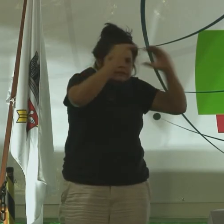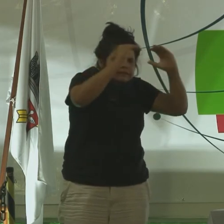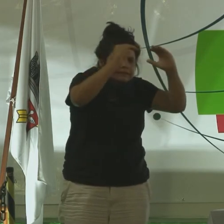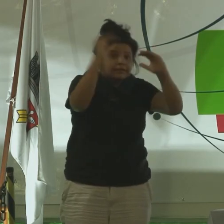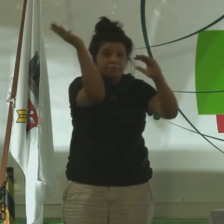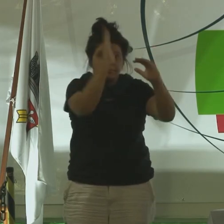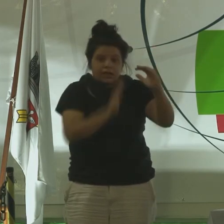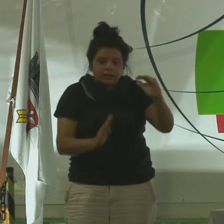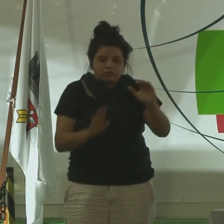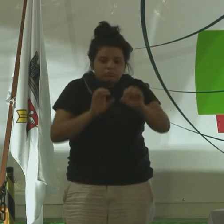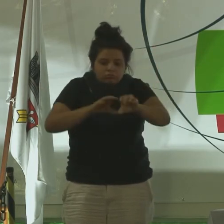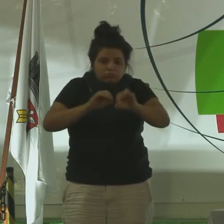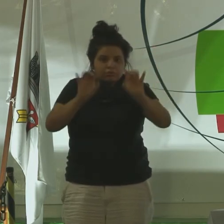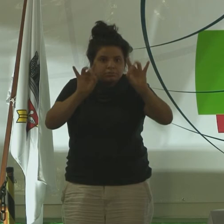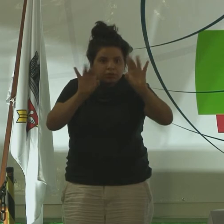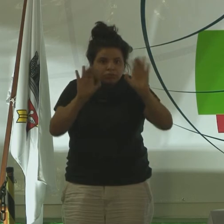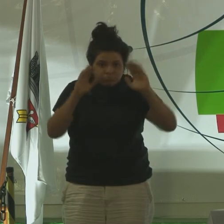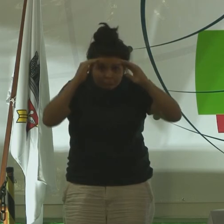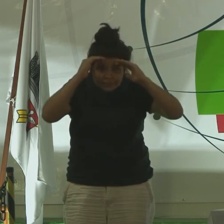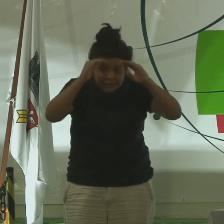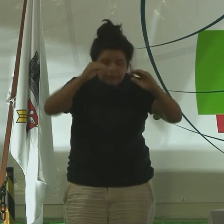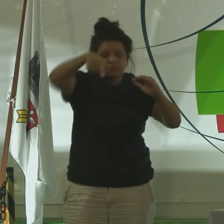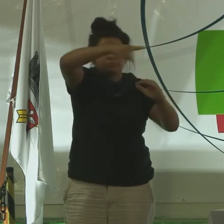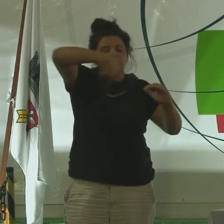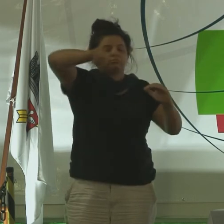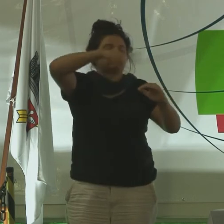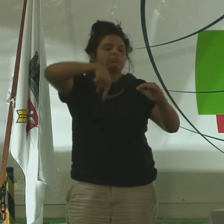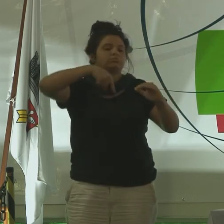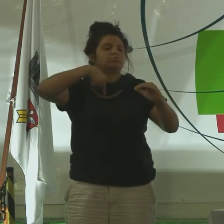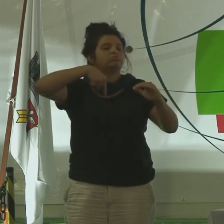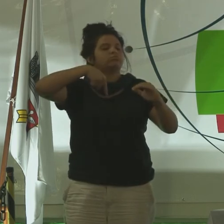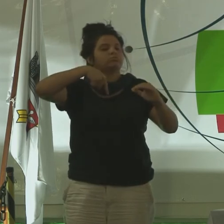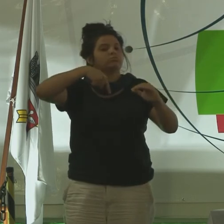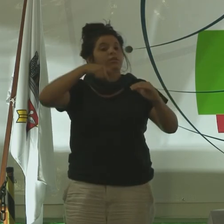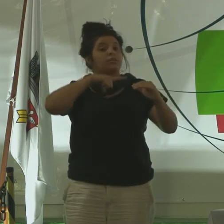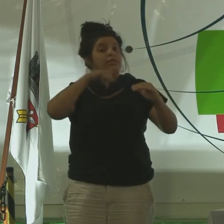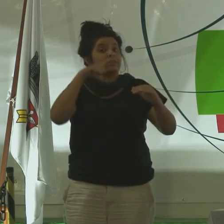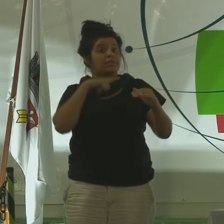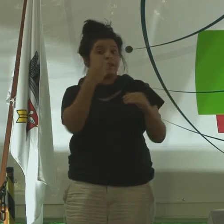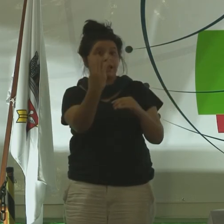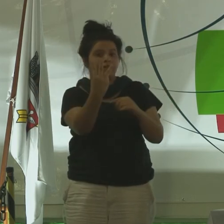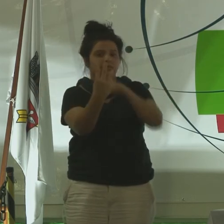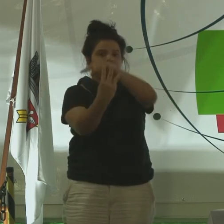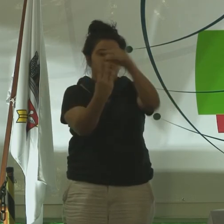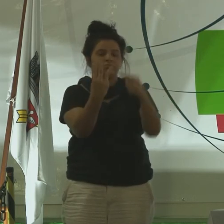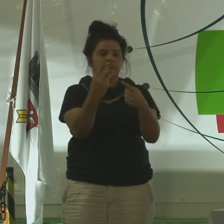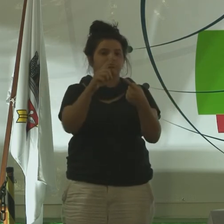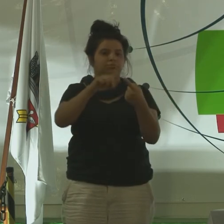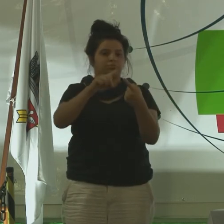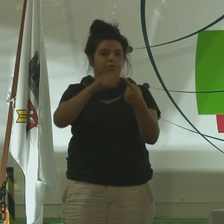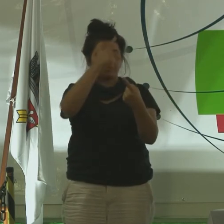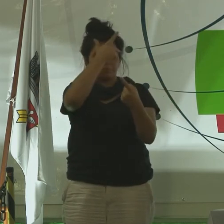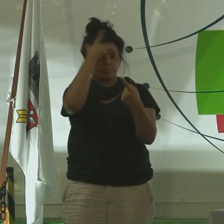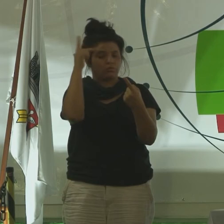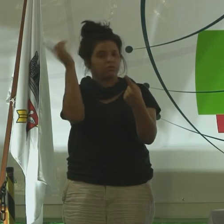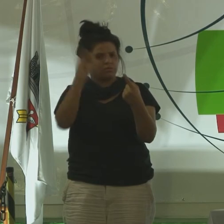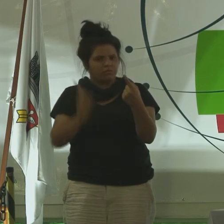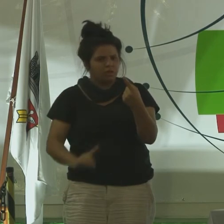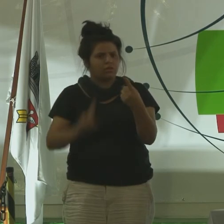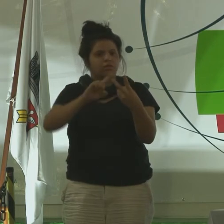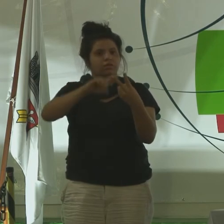Nacional de Educação Especial, que prevê educação especial para essas três especificidades: a pessoa com deficiência, seja